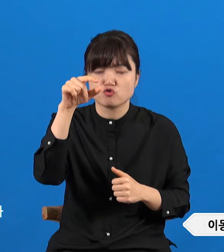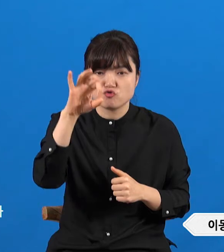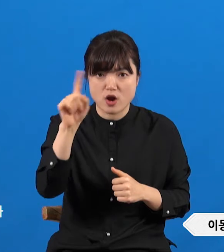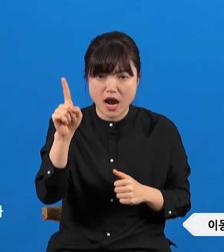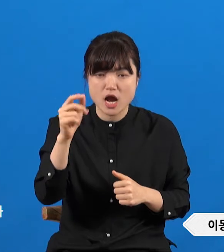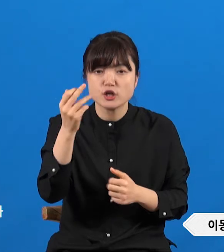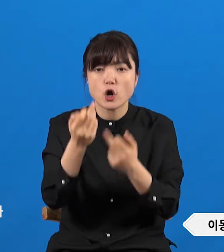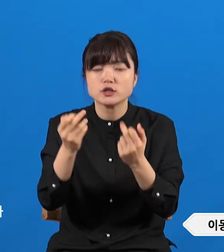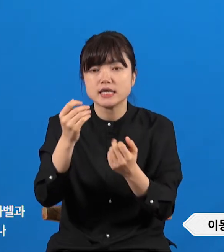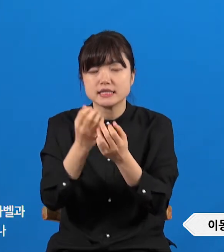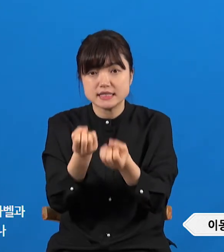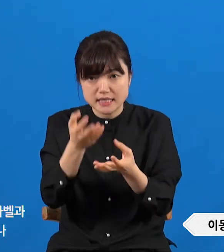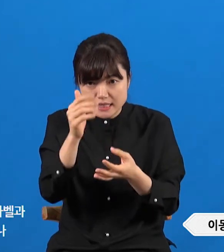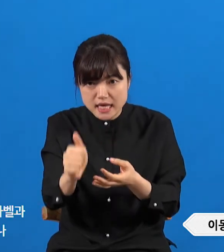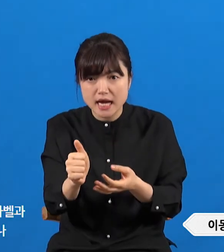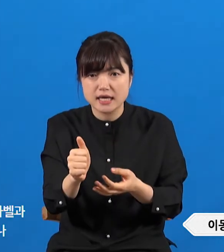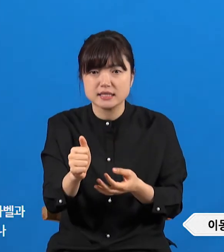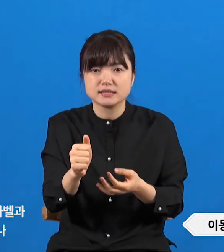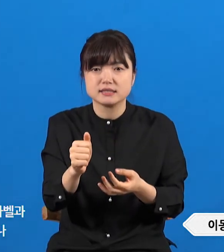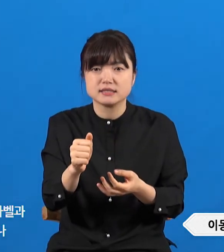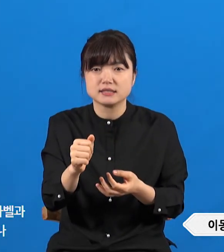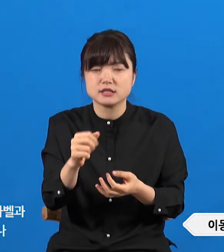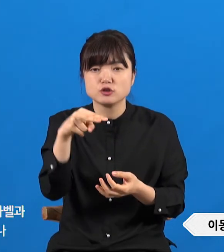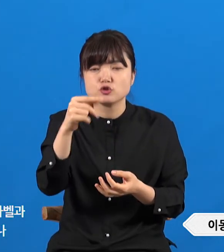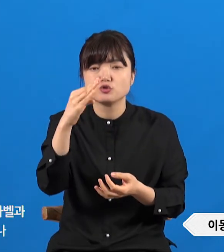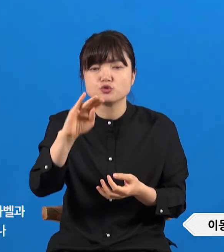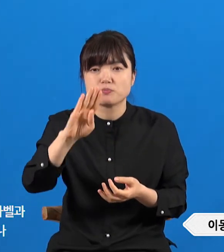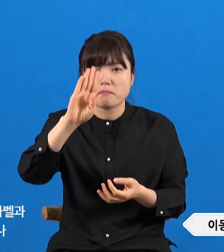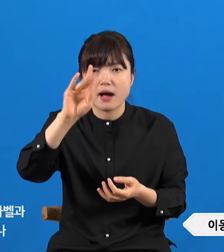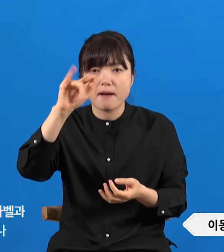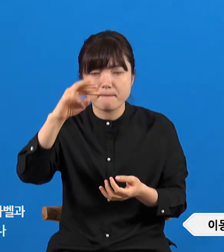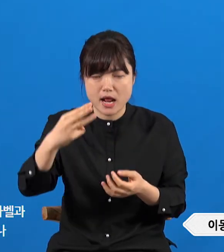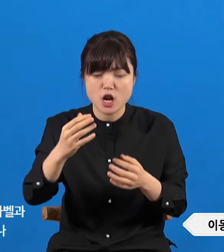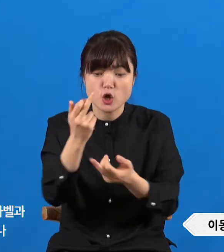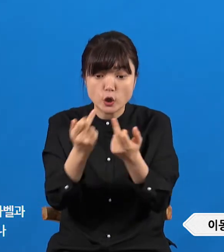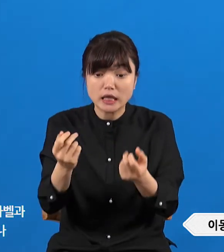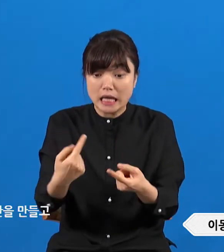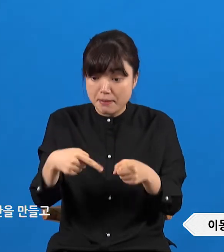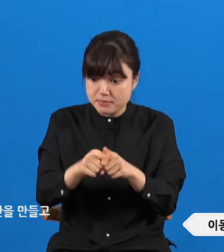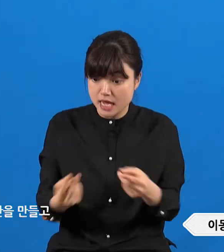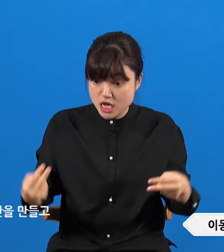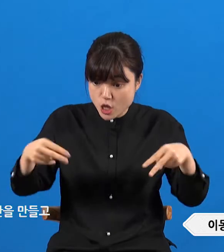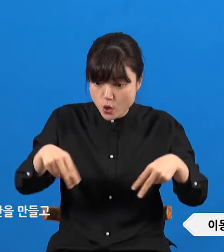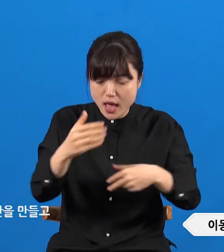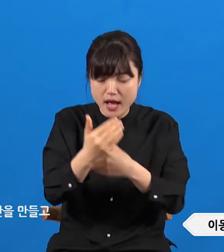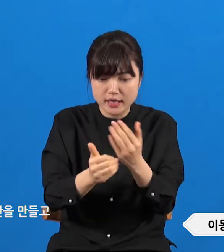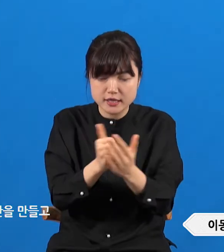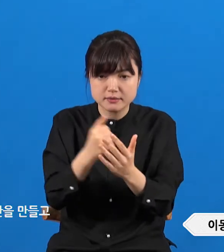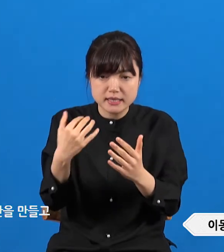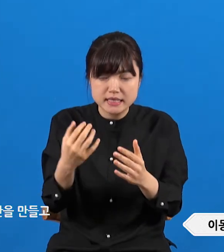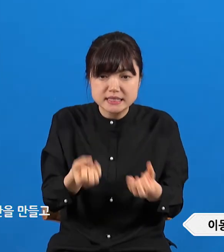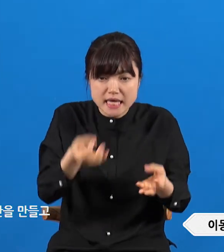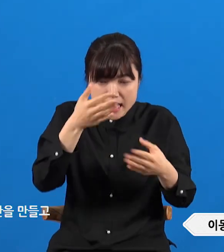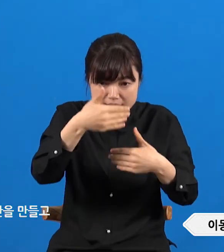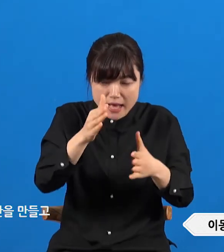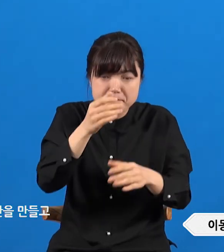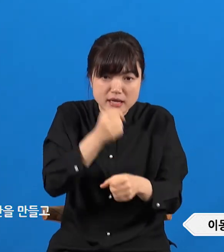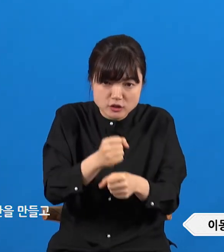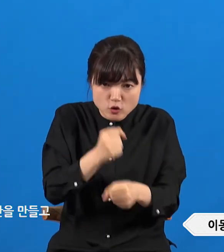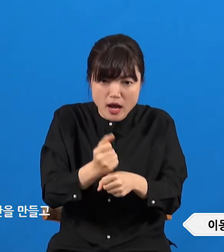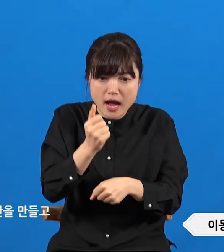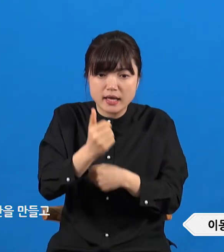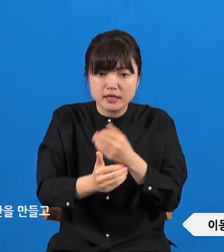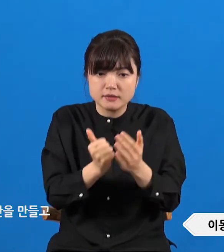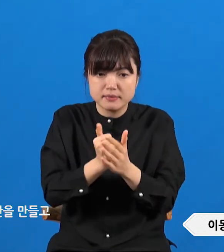그의 형제 제사장들과 스알디알의 아들 스룹바벨과 그의 형제들이 다 일어나 하나님의 제단을 만들고 하나님의